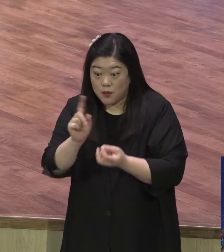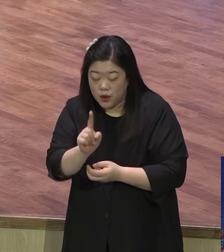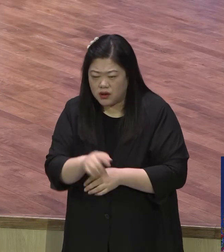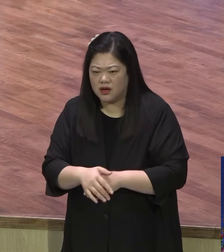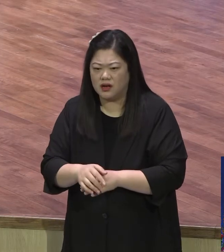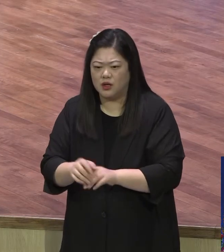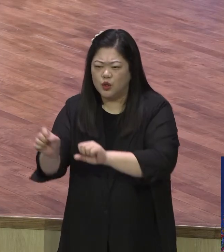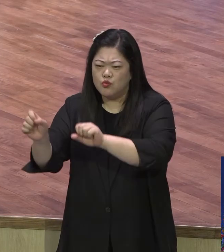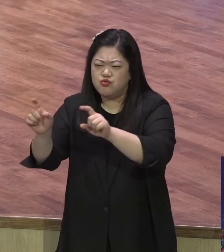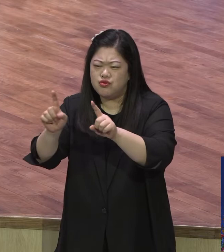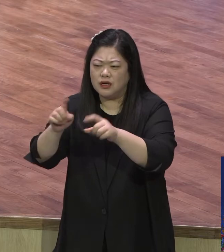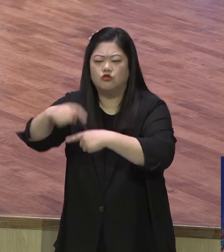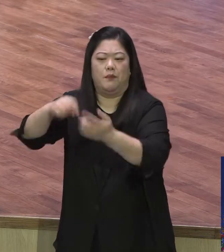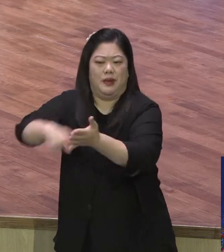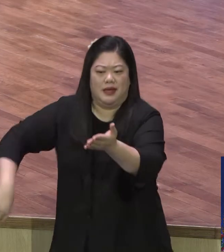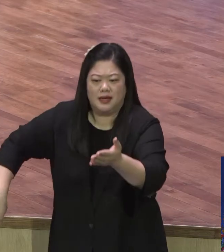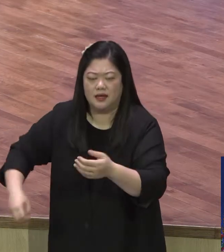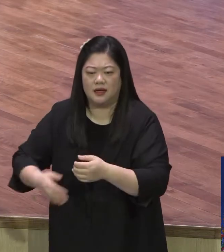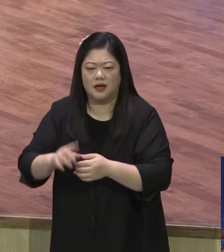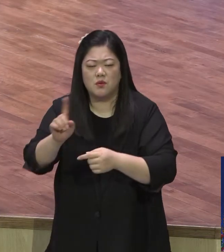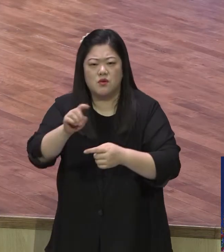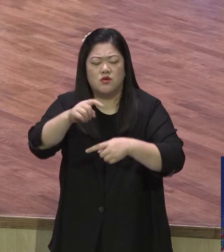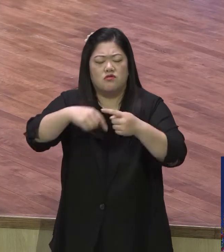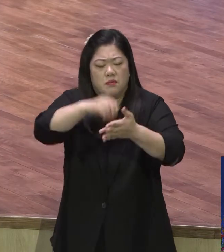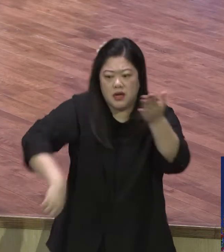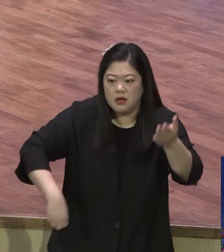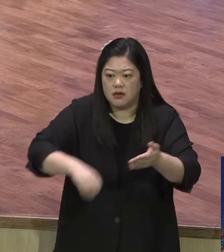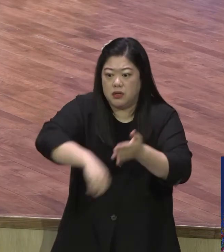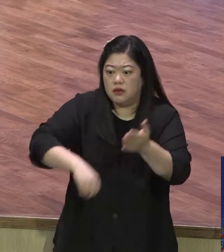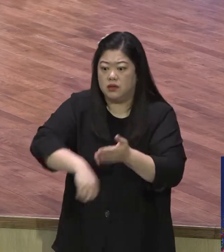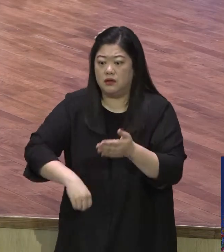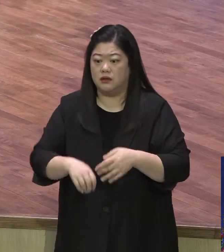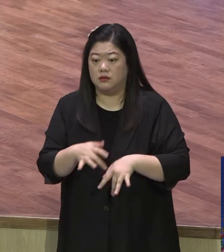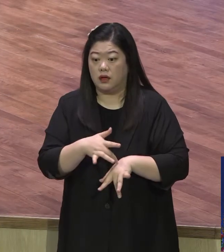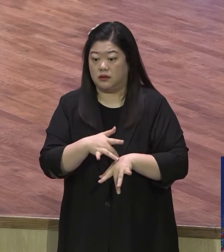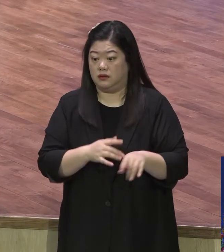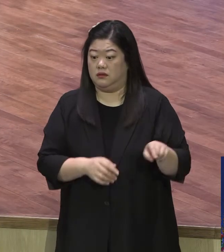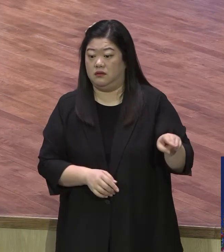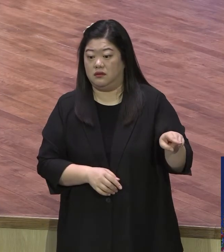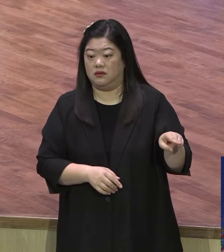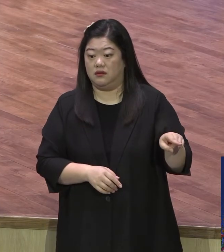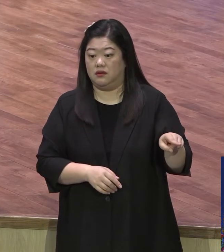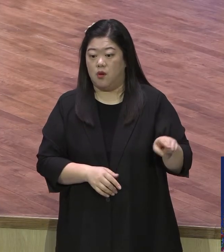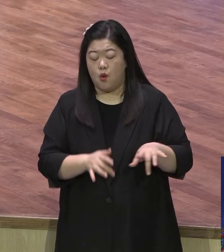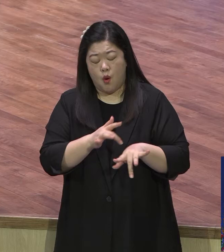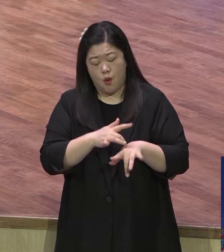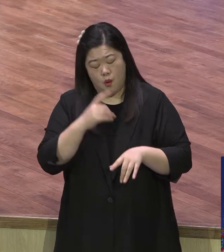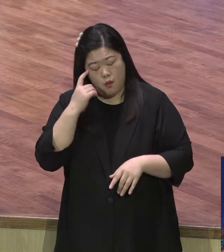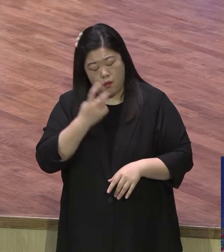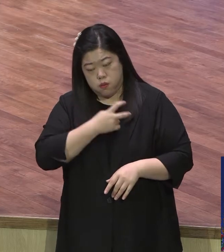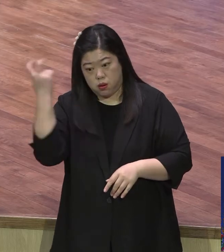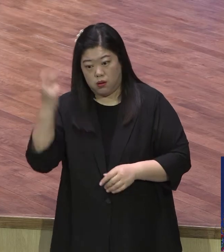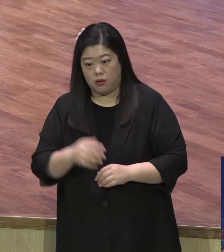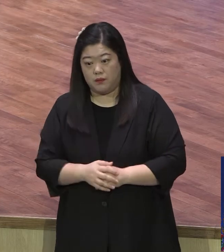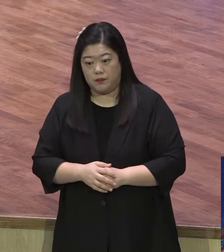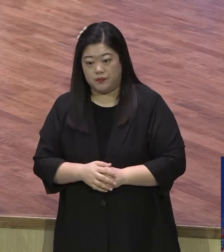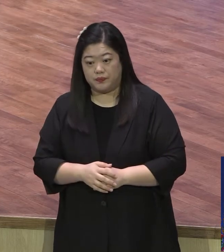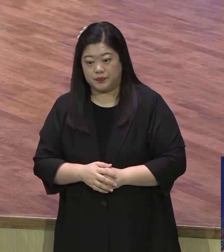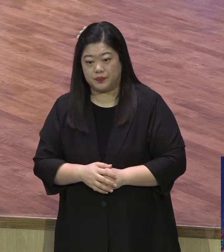그걸 공격합니다 계속 깨묵하게 어느 정도 공격하느냐 본문 16,